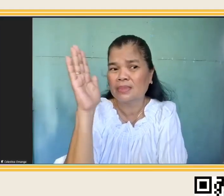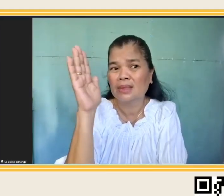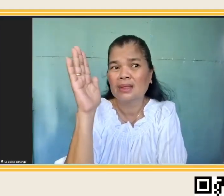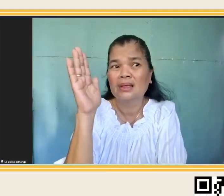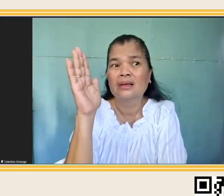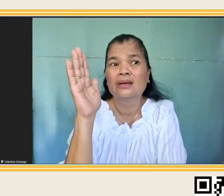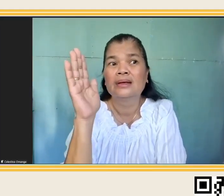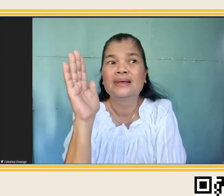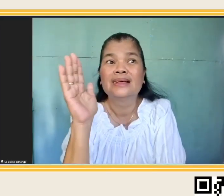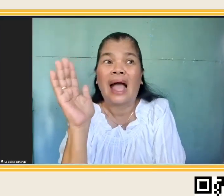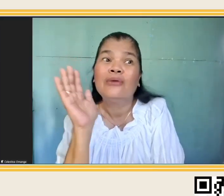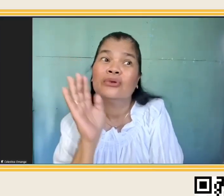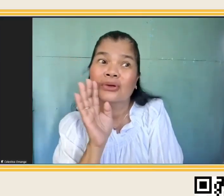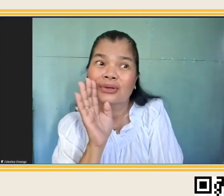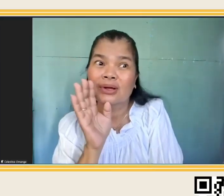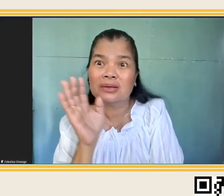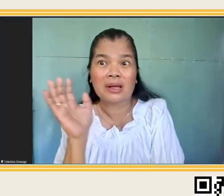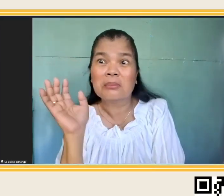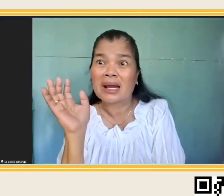alam.